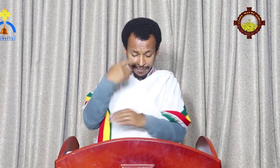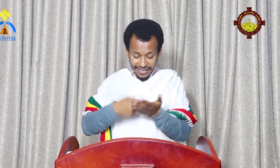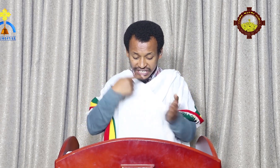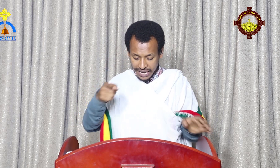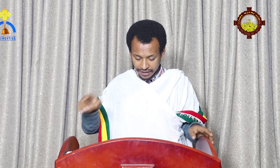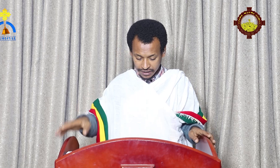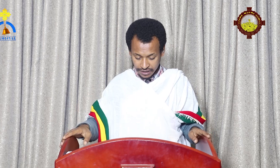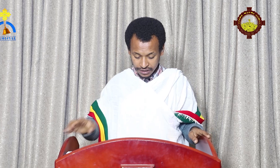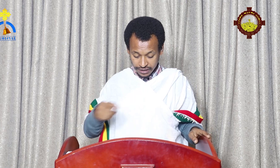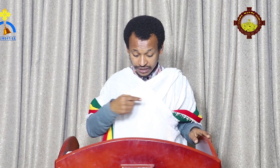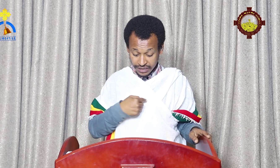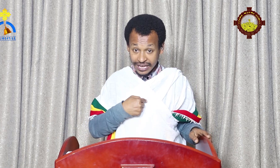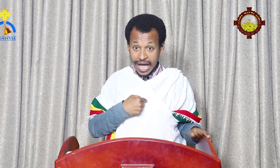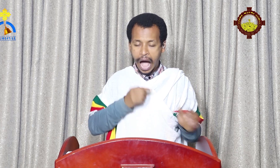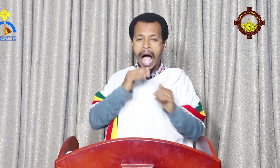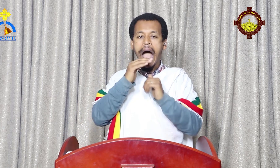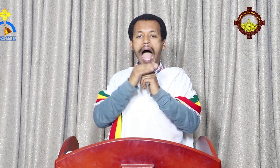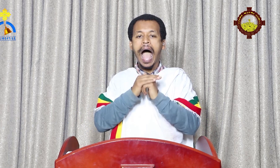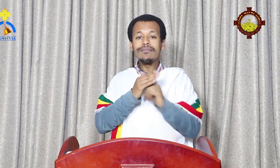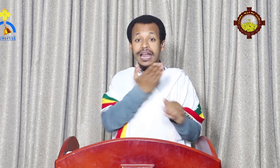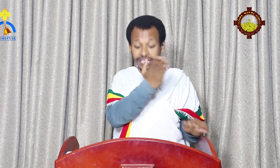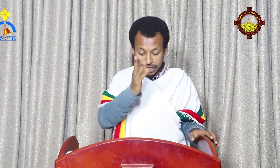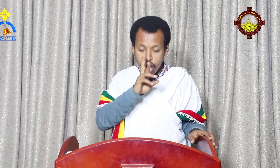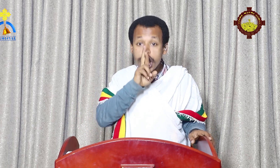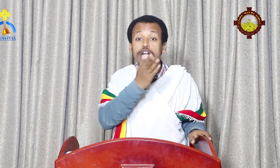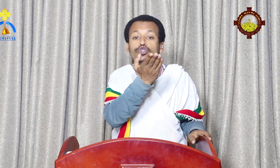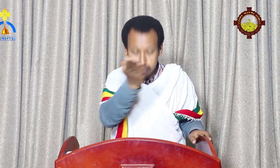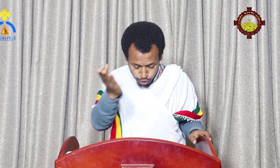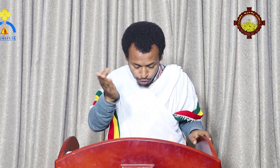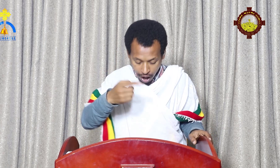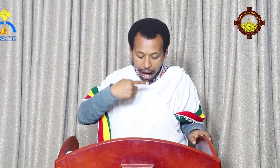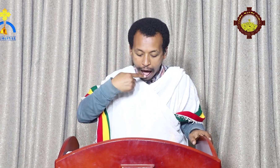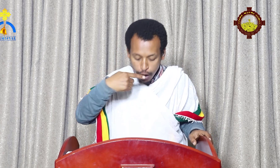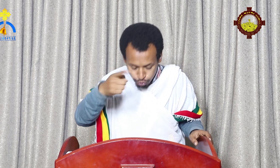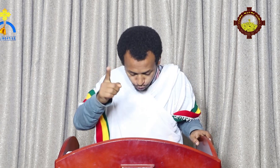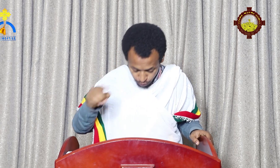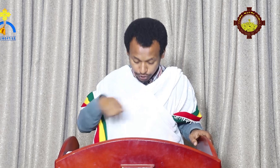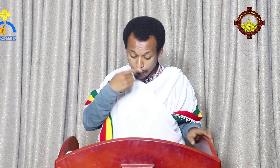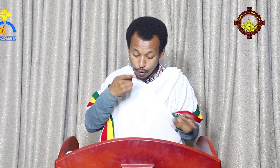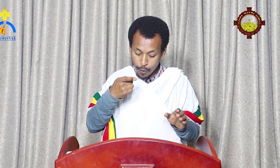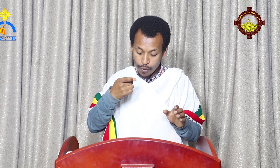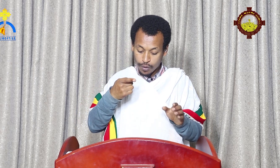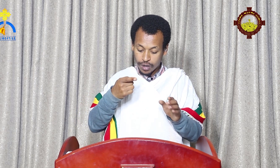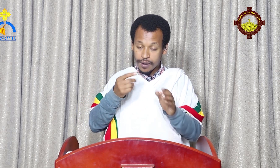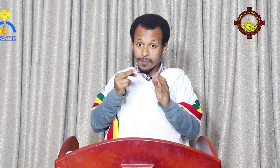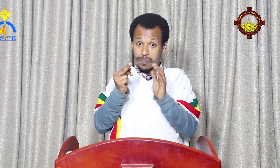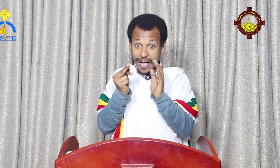እግዚአብሔር እንዲህ ይላል፣ እኔ አማልክት ናችሁ አልኩ ተብሎ